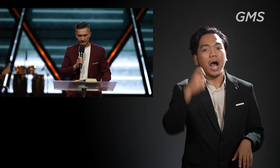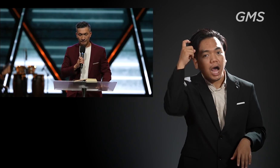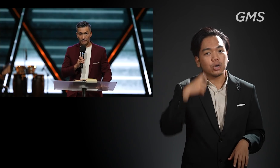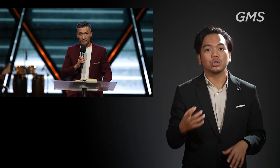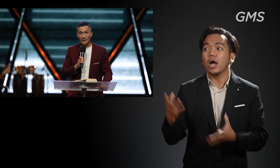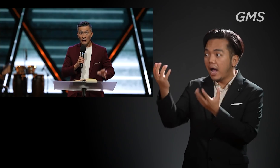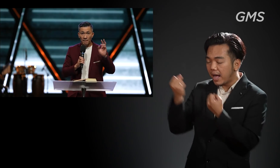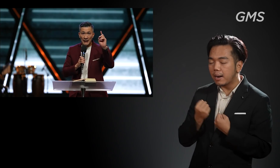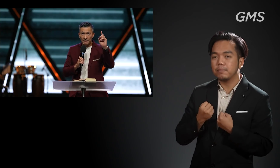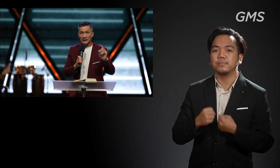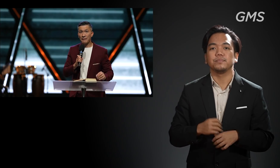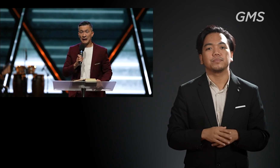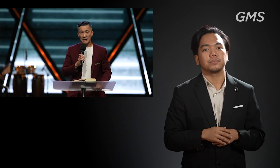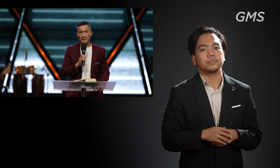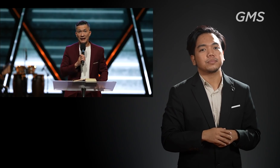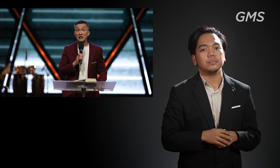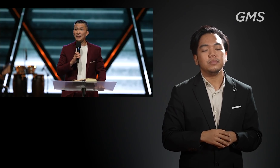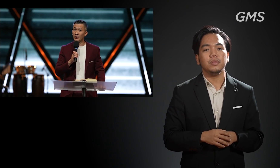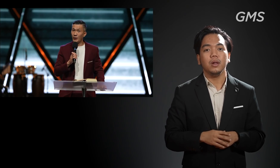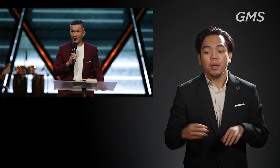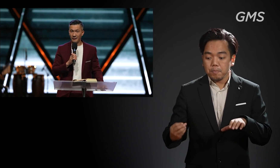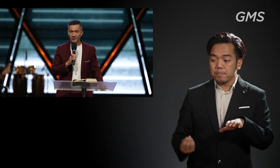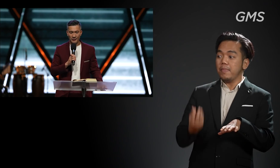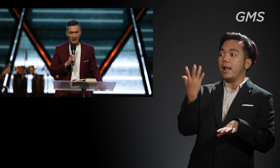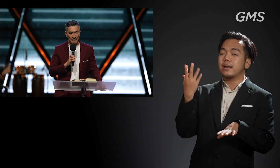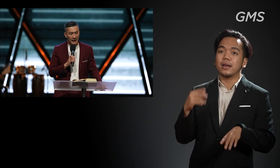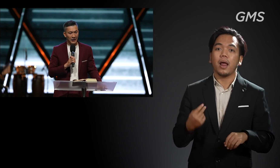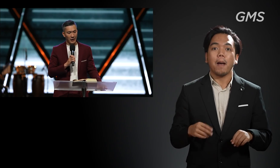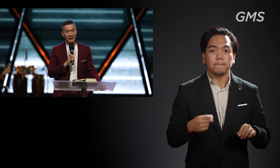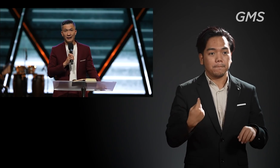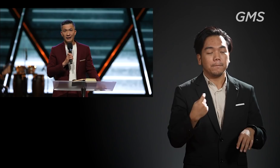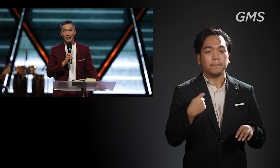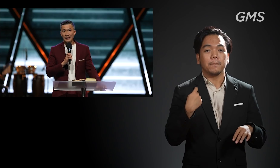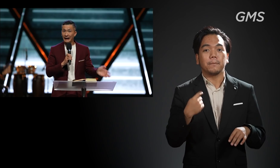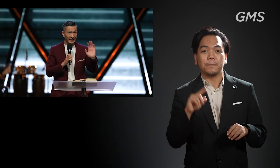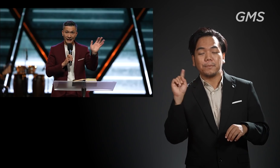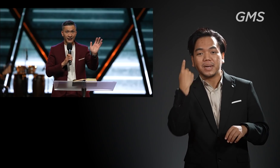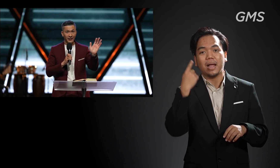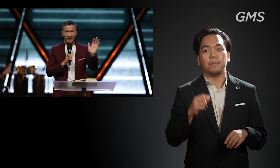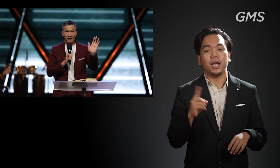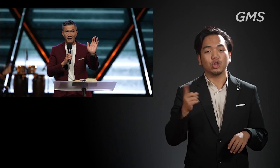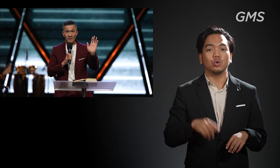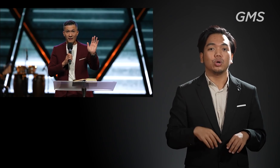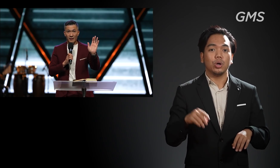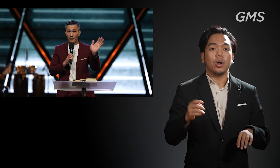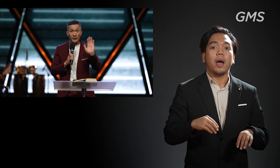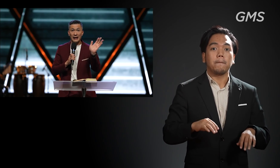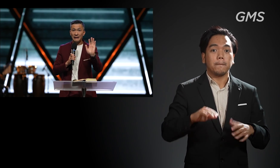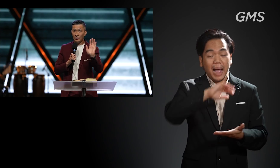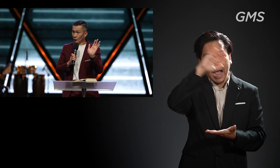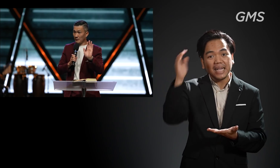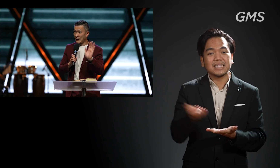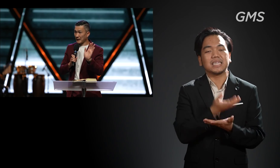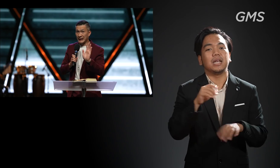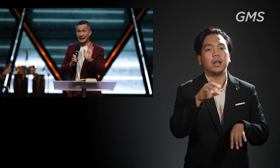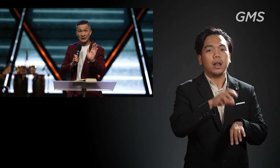dijabarkan. Panen pertama namanya panen spiritual. Panen rohani. Yang ini